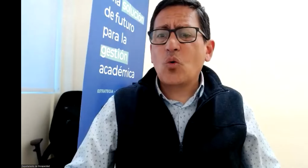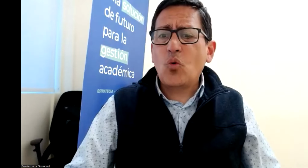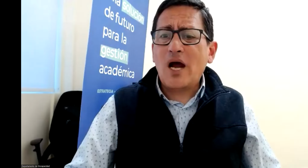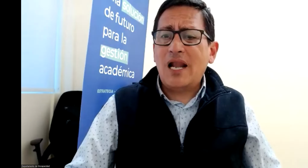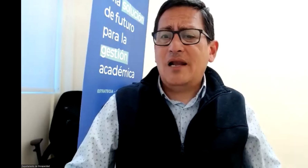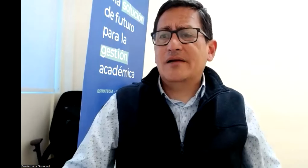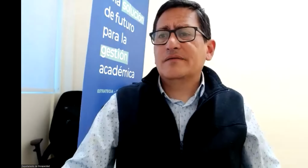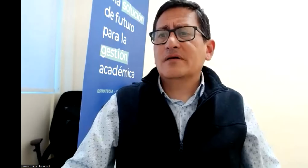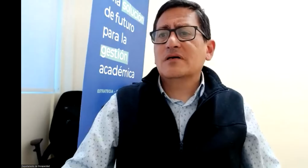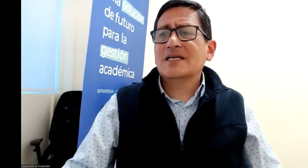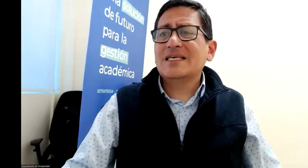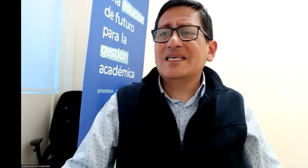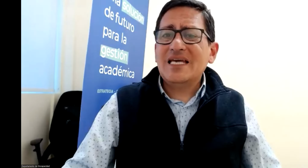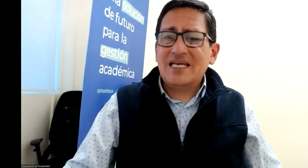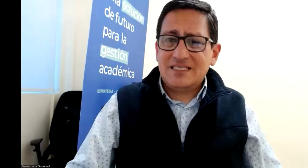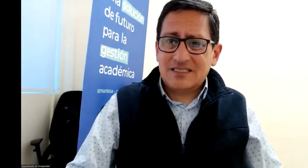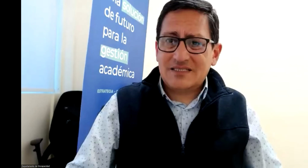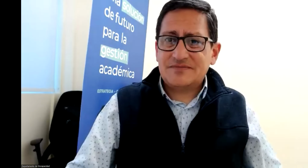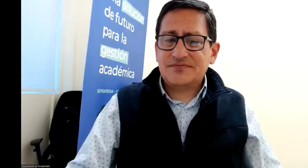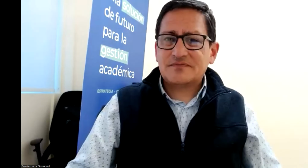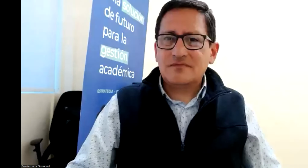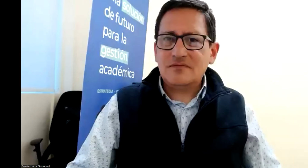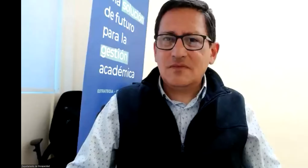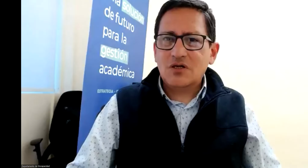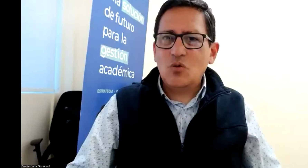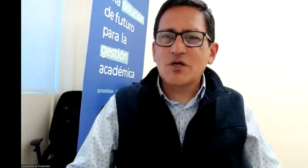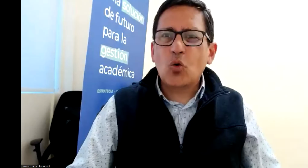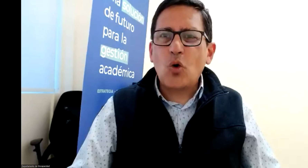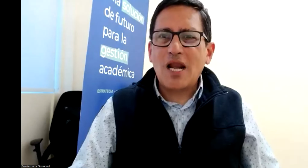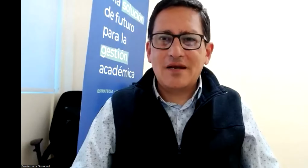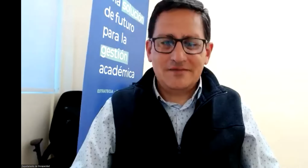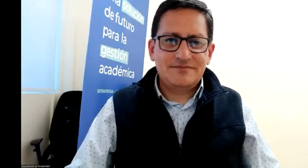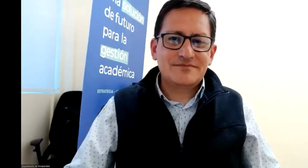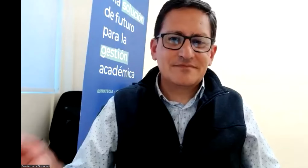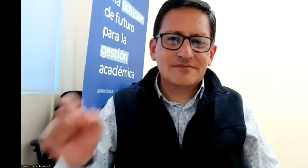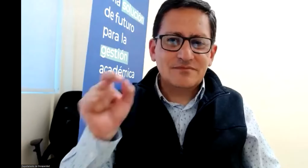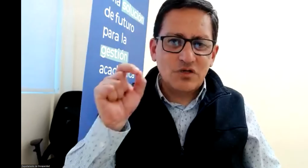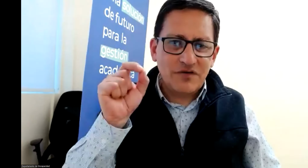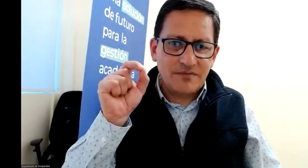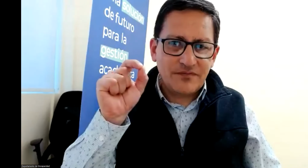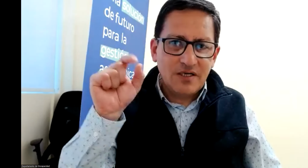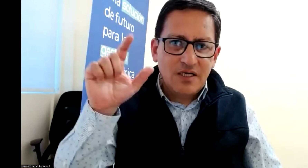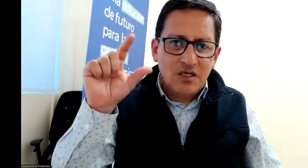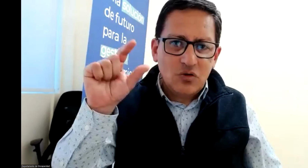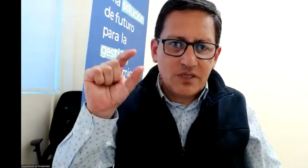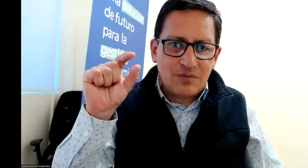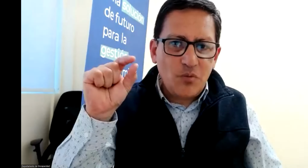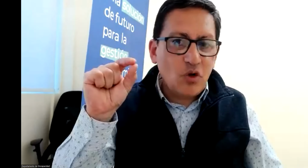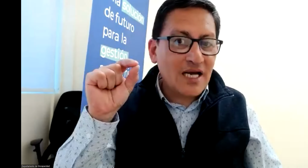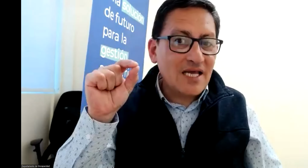cuál quiénes cómo digo cuál muy bien juntamos pulgar